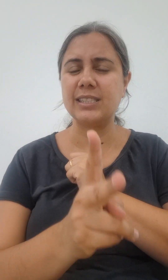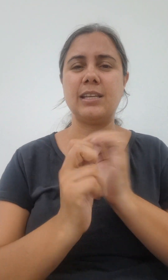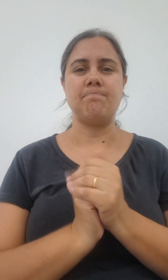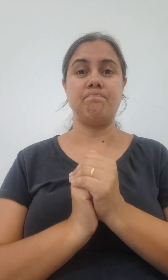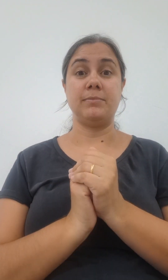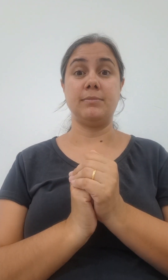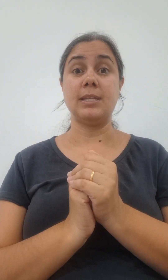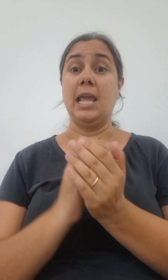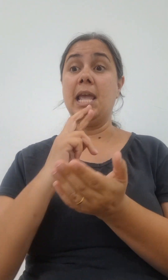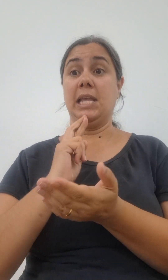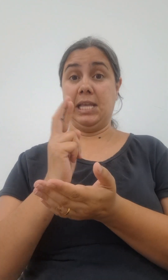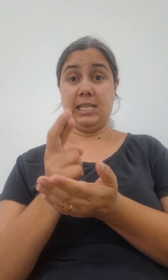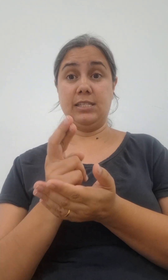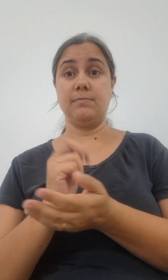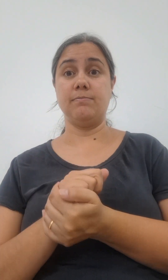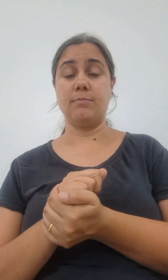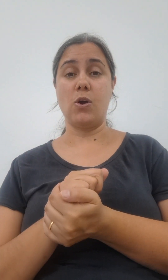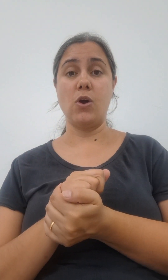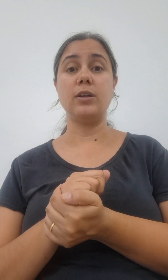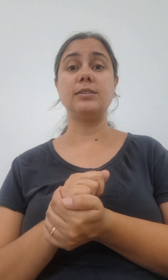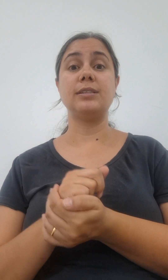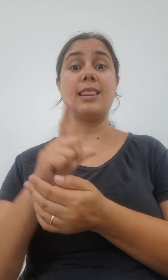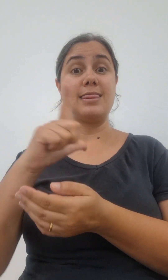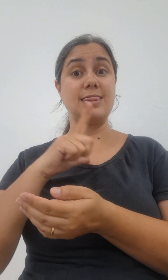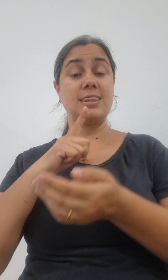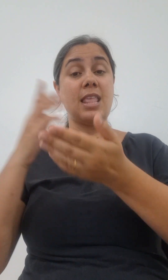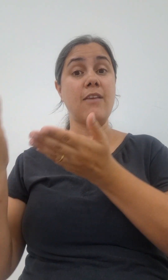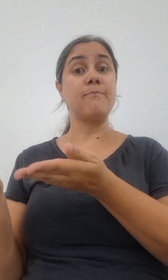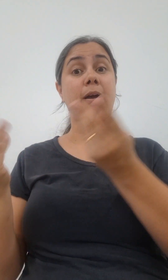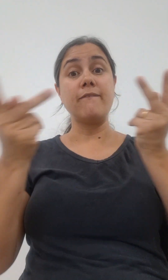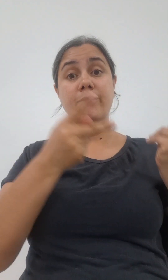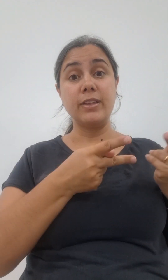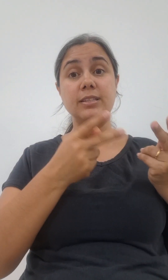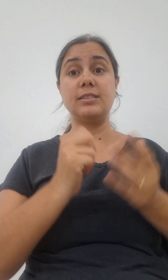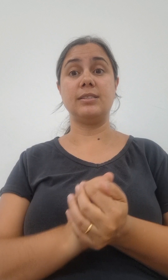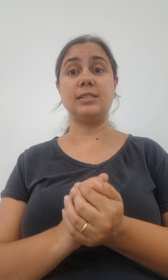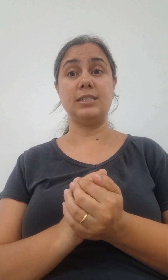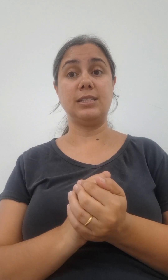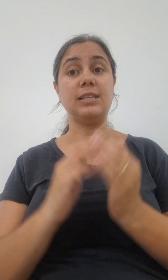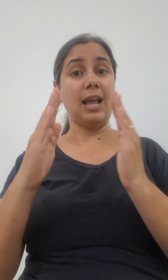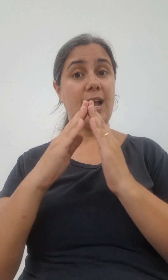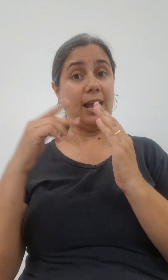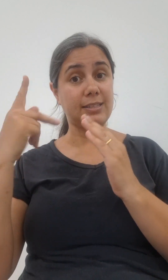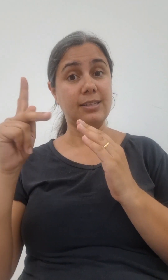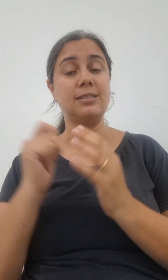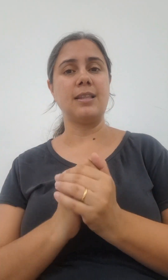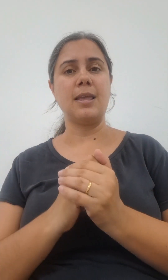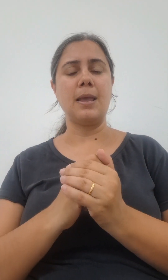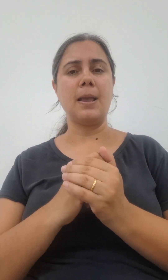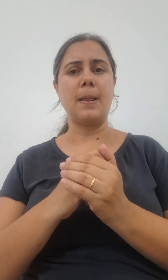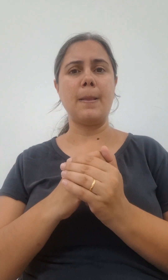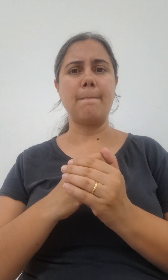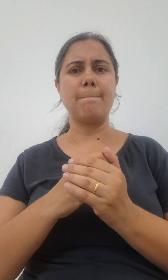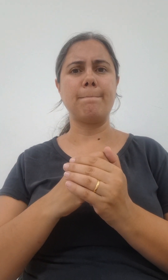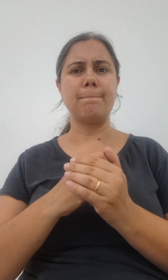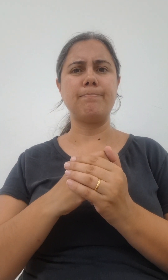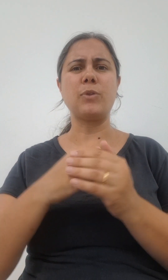Deus e orava continuamente. Em resposta, recebeu uma visita de um